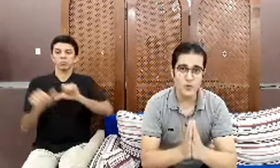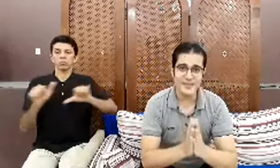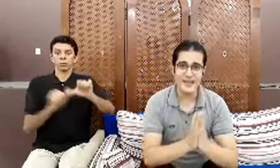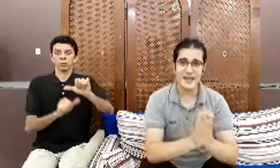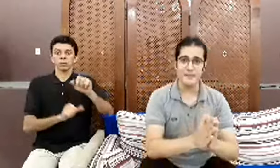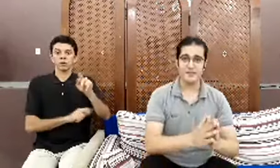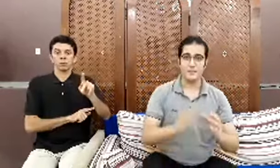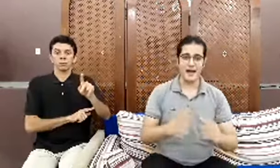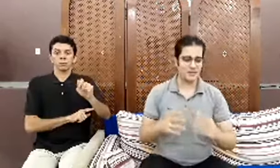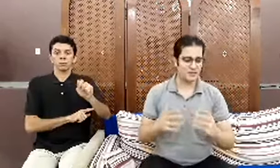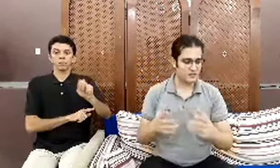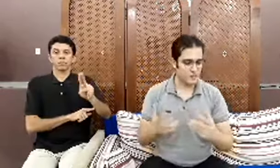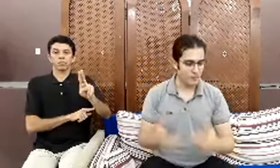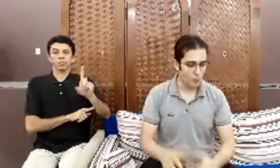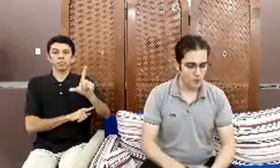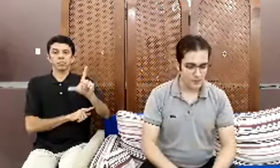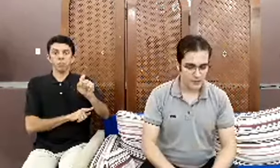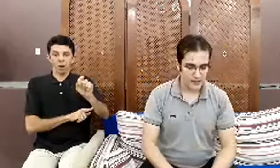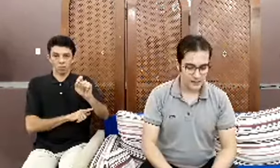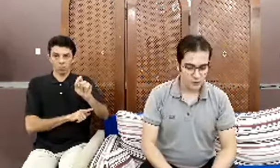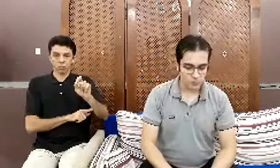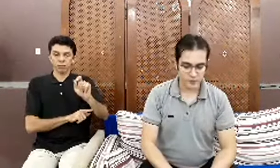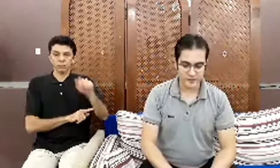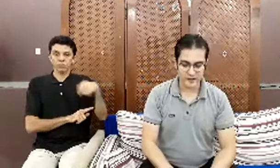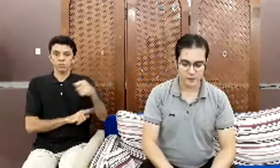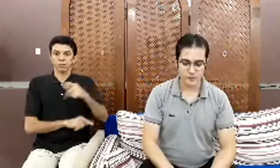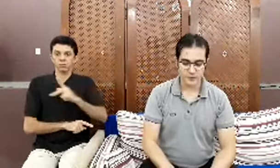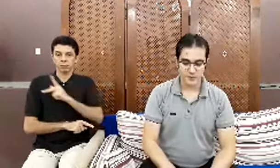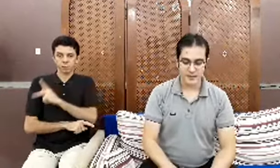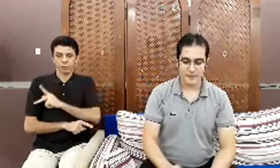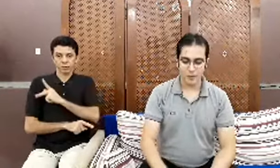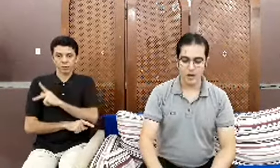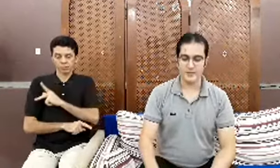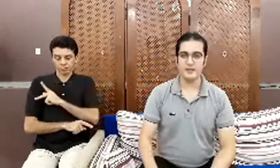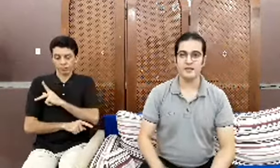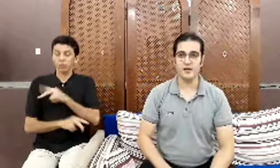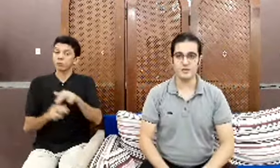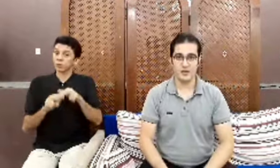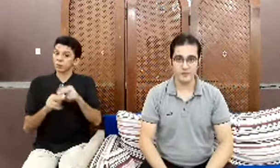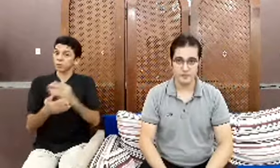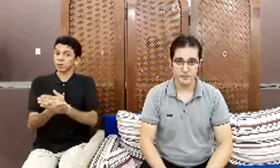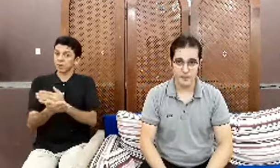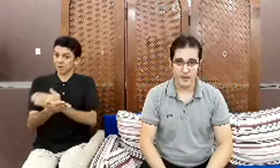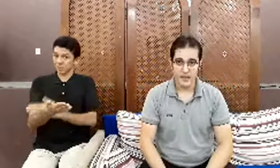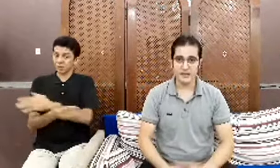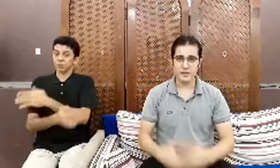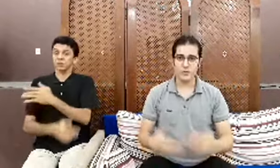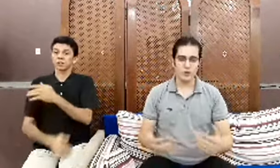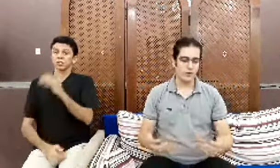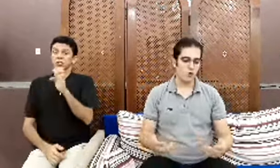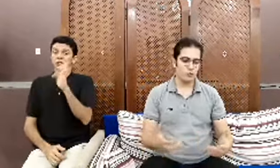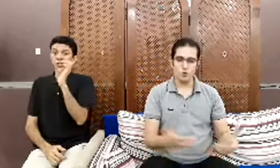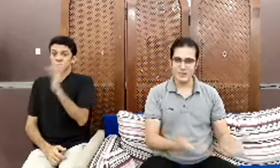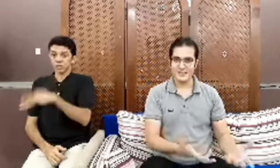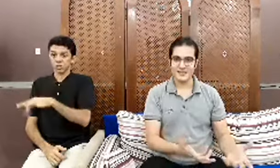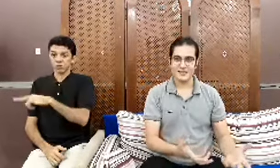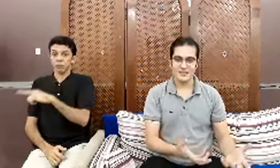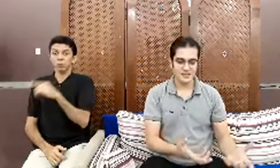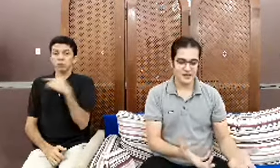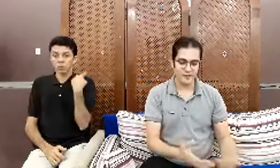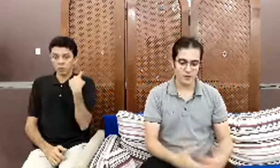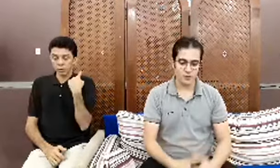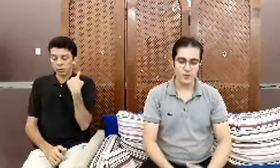concordou inteiramente, ele participou do processo da morte de Estevão. Entendo eu que quando